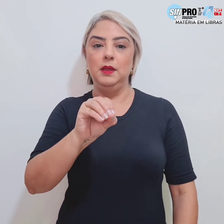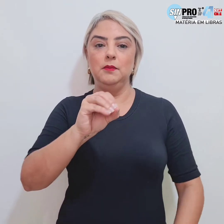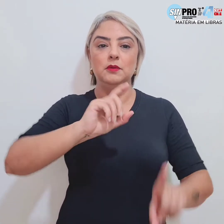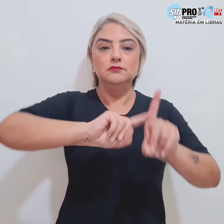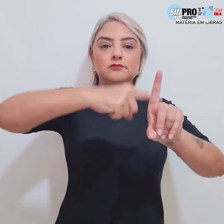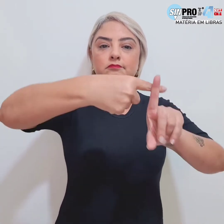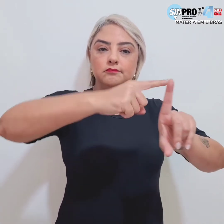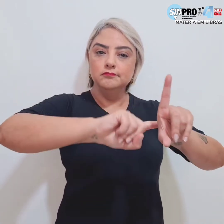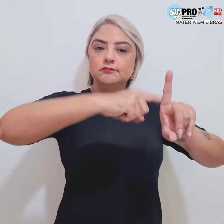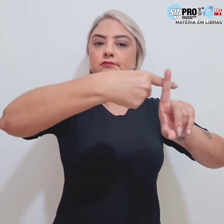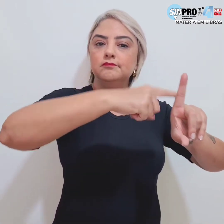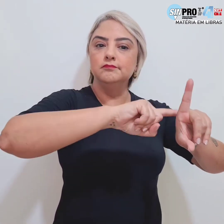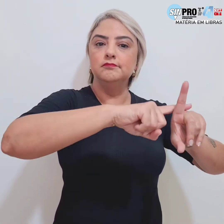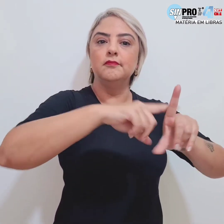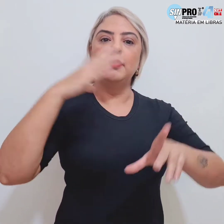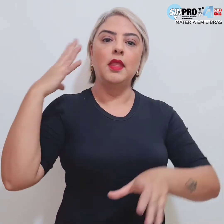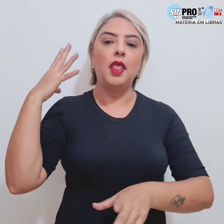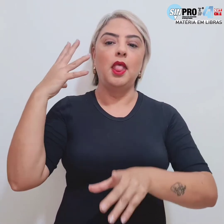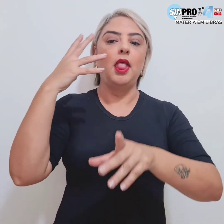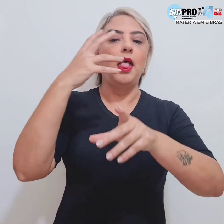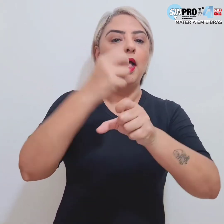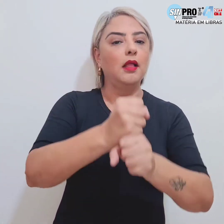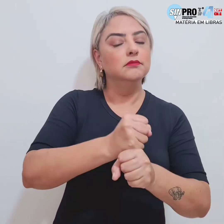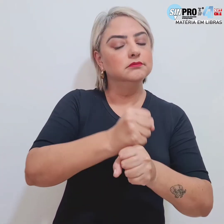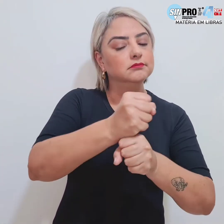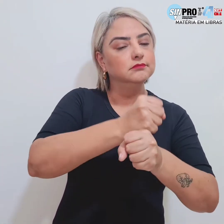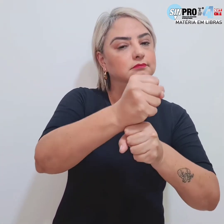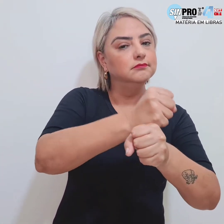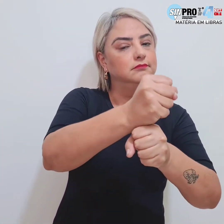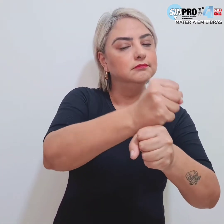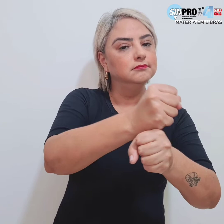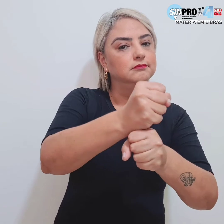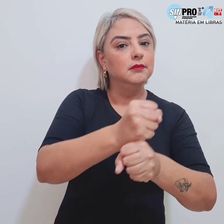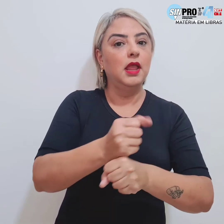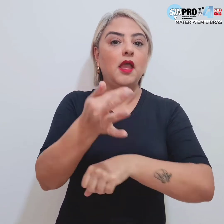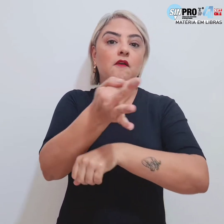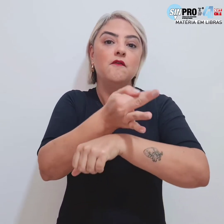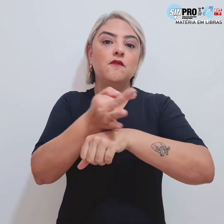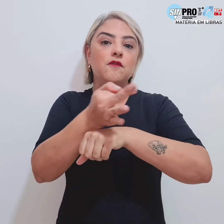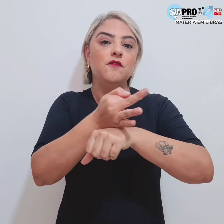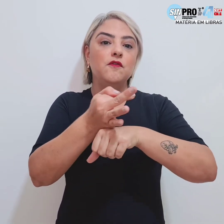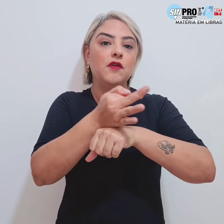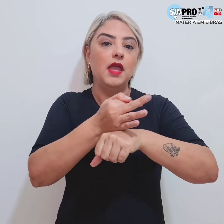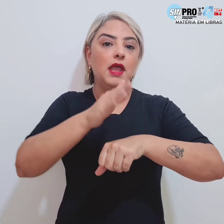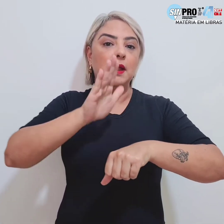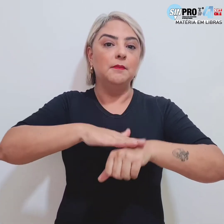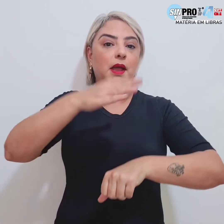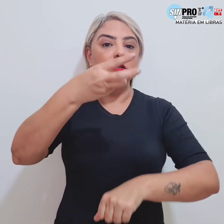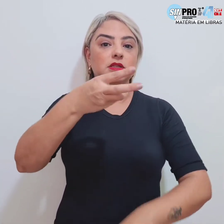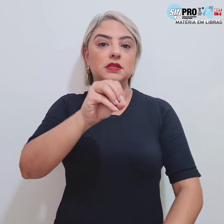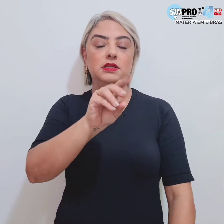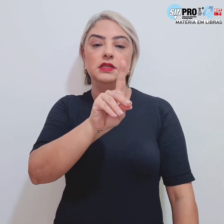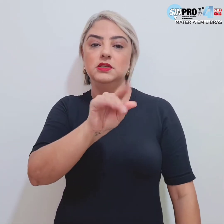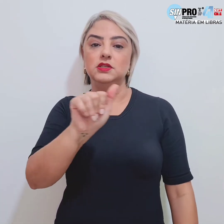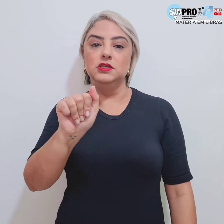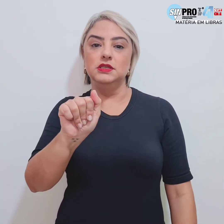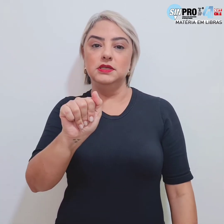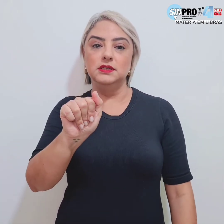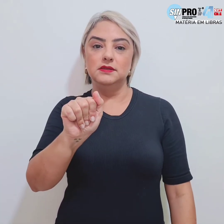retroativos, adicional por tempo de serviço, férias superiores a 30 dias ano,